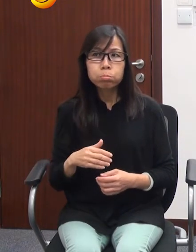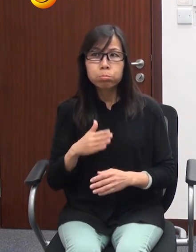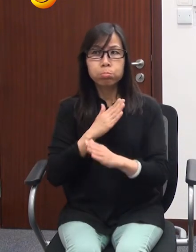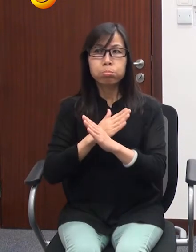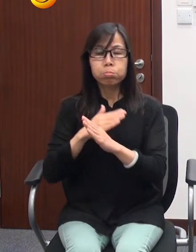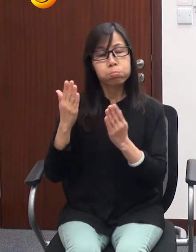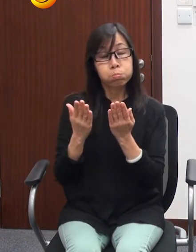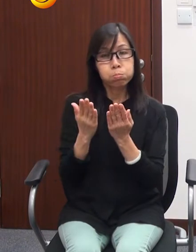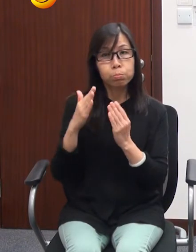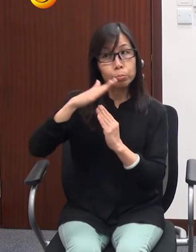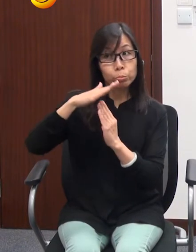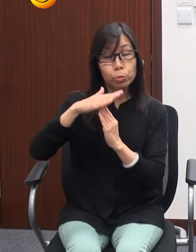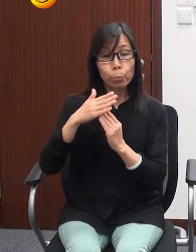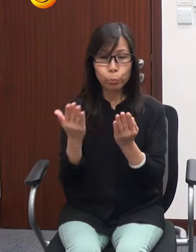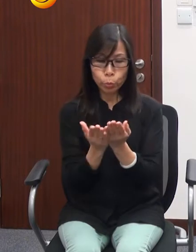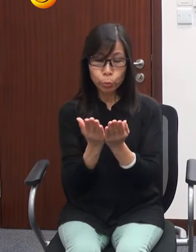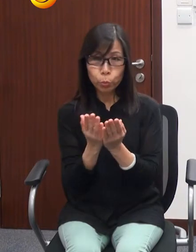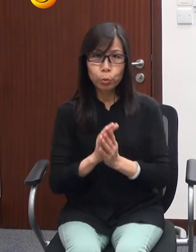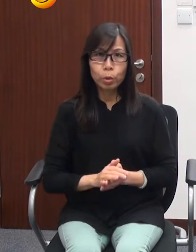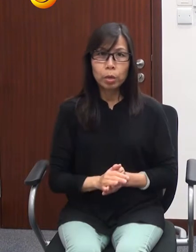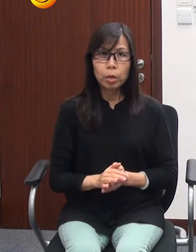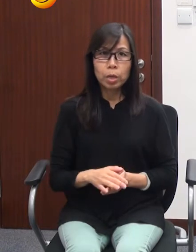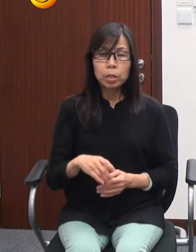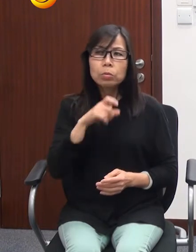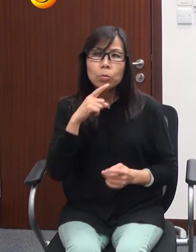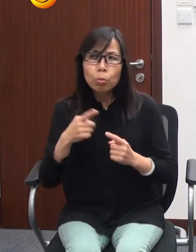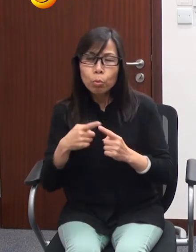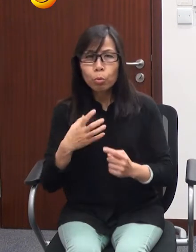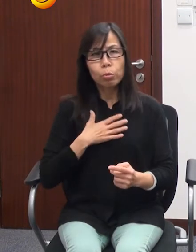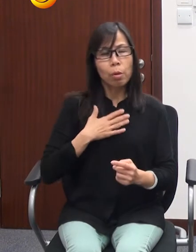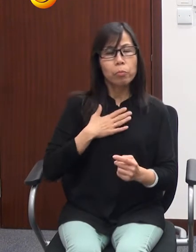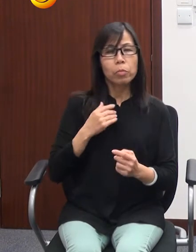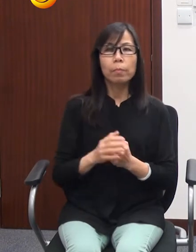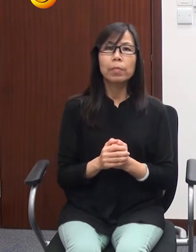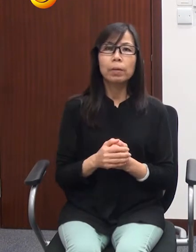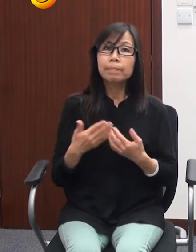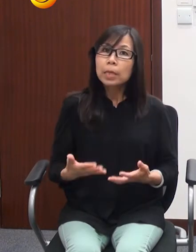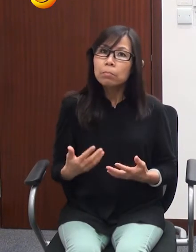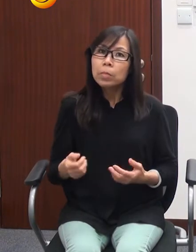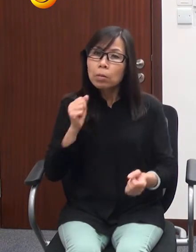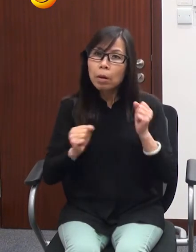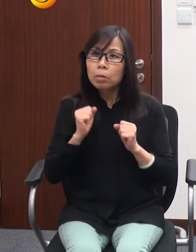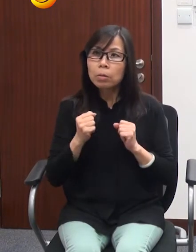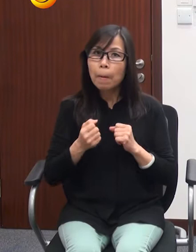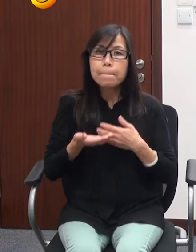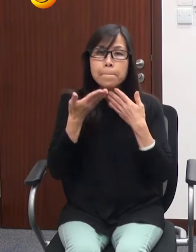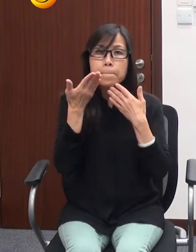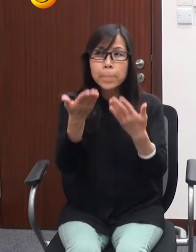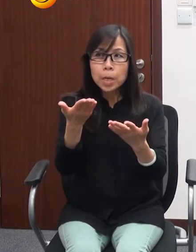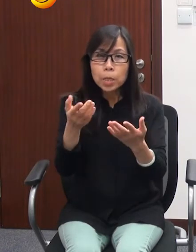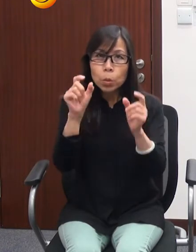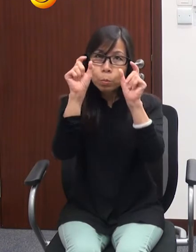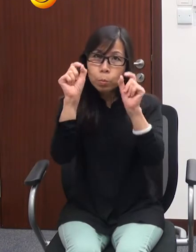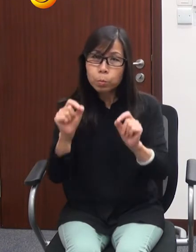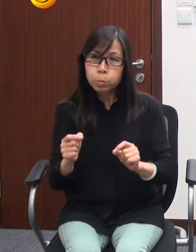我据闻有啲人就好担心会唔会系罢课夹唔成。咁但系我谂今日嘅行动咧，都俾到一个好大嘅理由咧，俾一啲